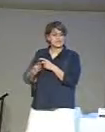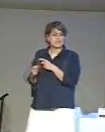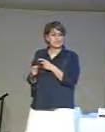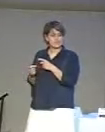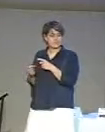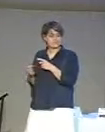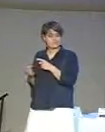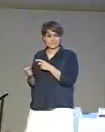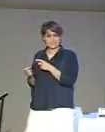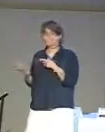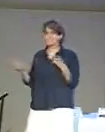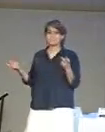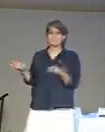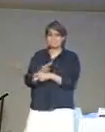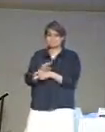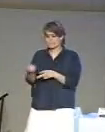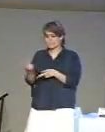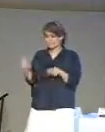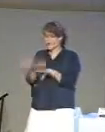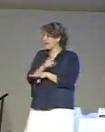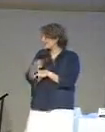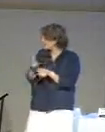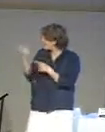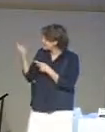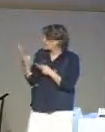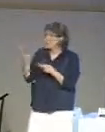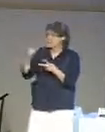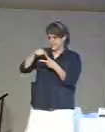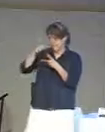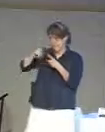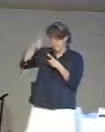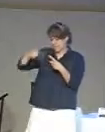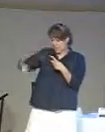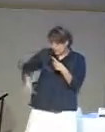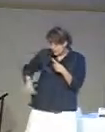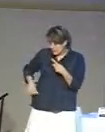¿Sí? ¿Cuál? Bueno, interés.